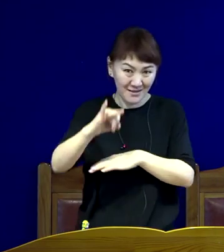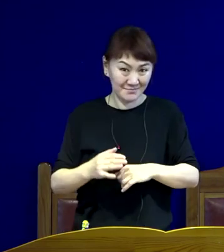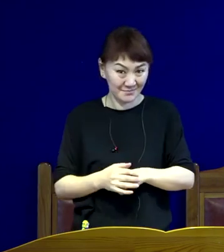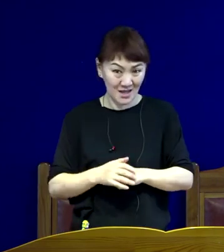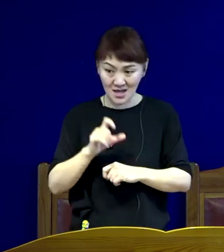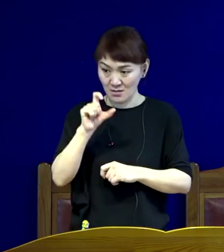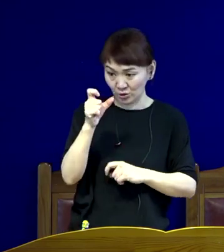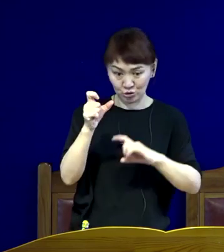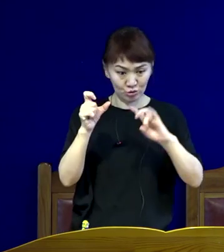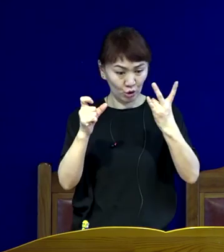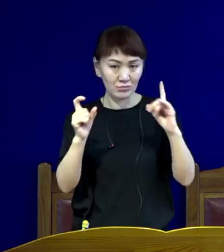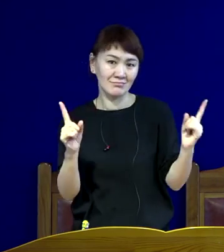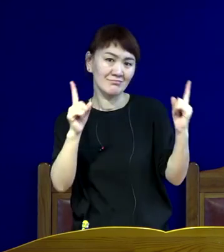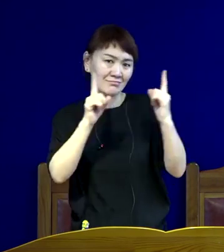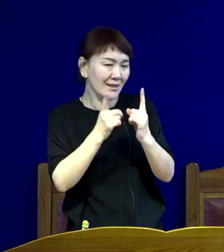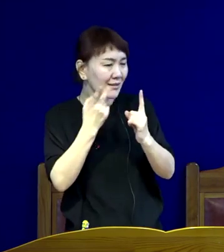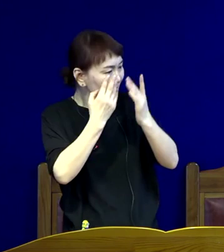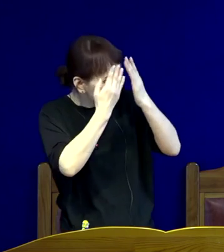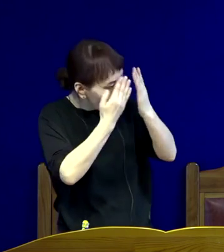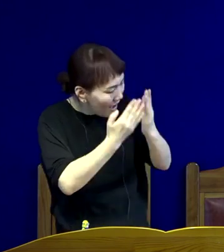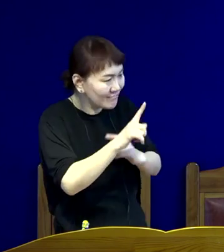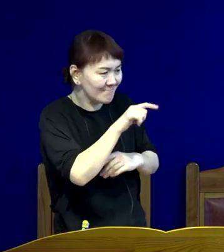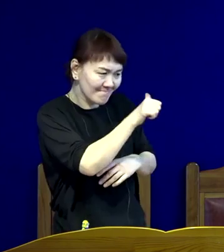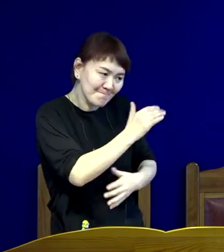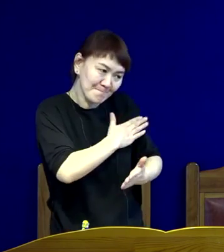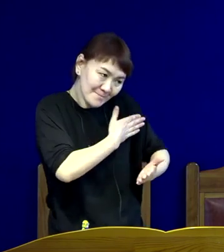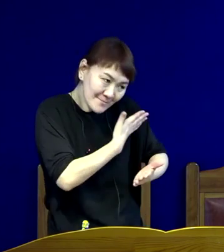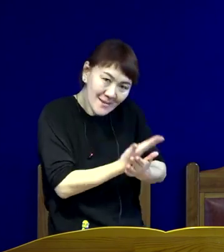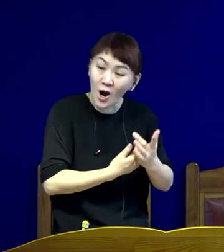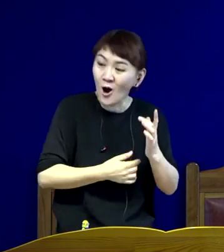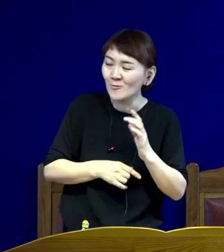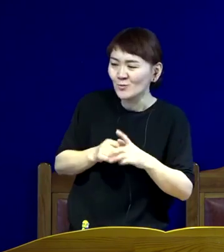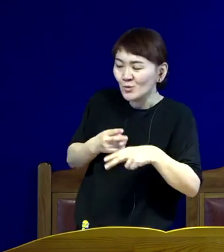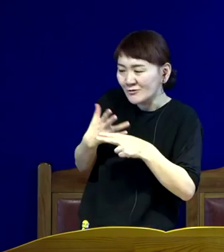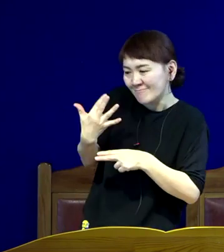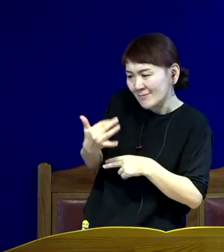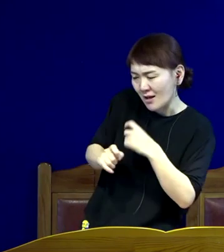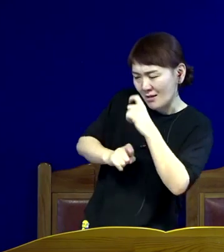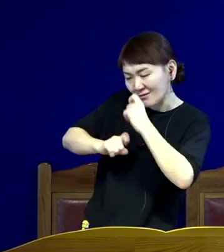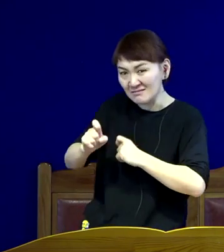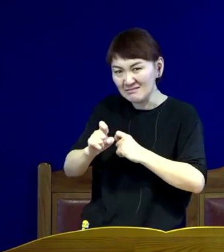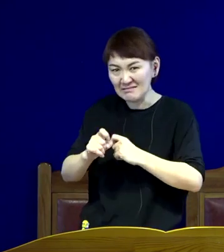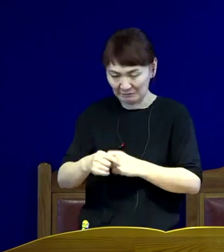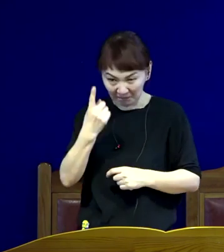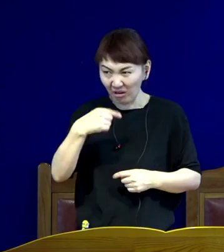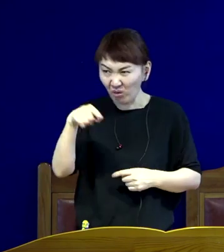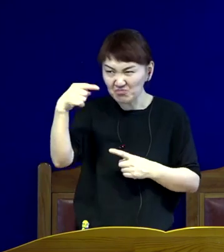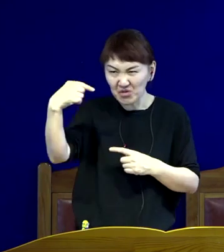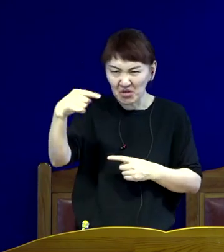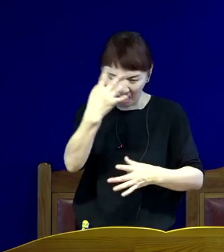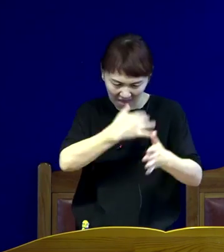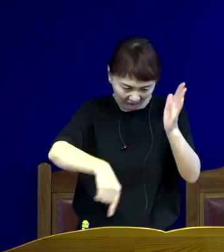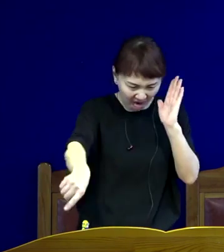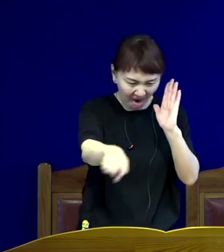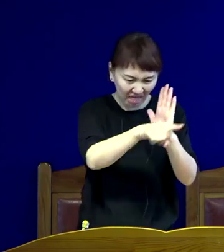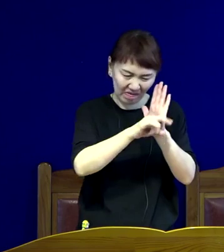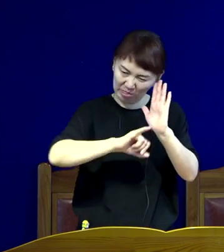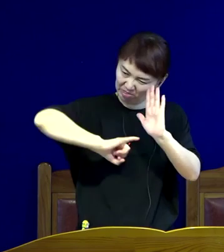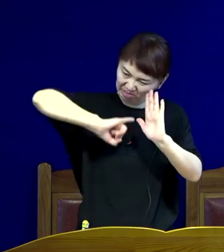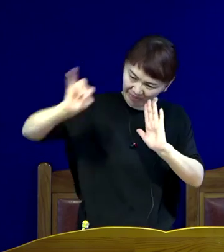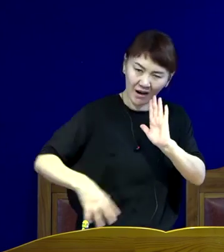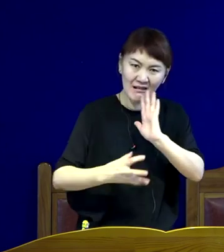누구리 아랄자 야 막. 비빌인데 달달하슨 옥 힐. 하지 마라 그랬잖아요. 오리가 있는데 이슈르대 옥식 비티 발가. 더러운 탐욕